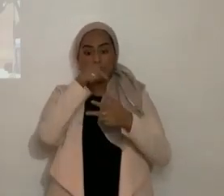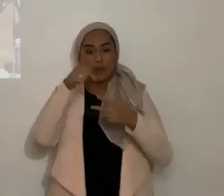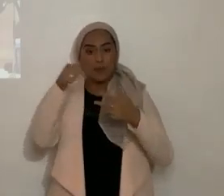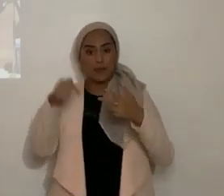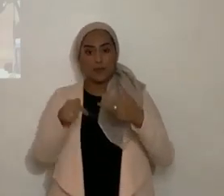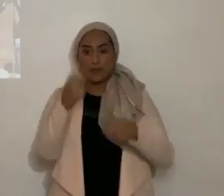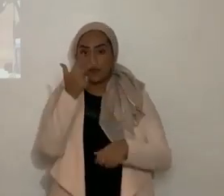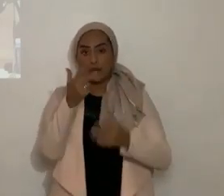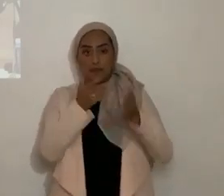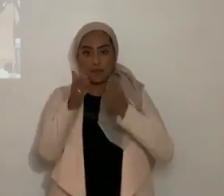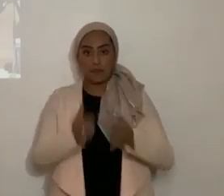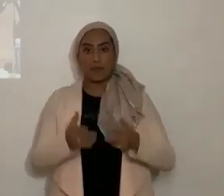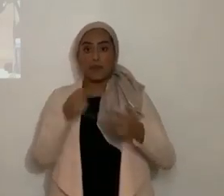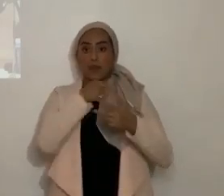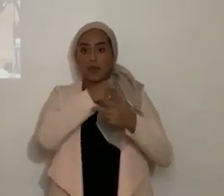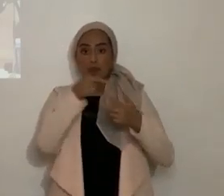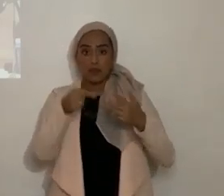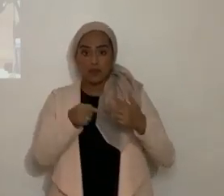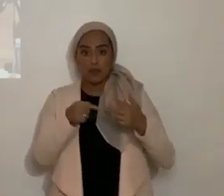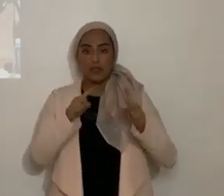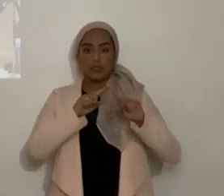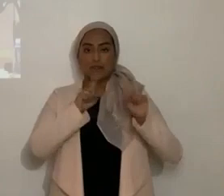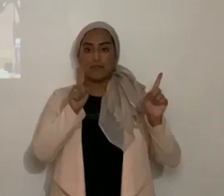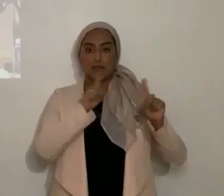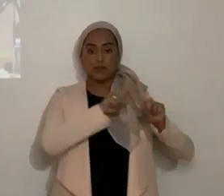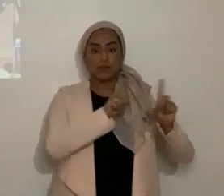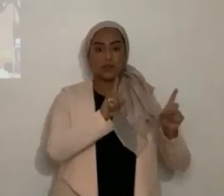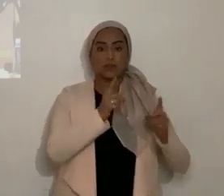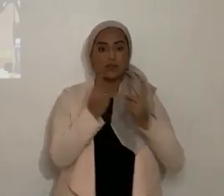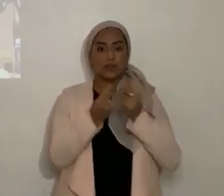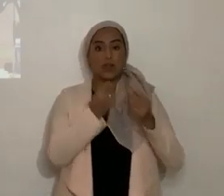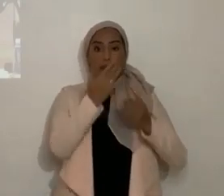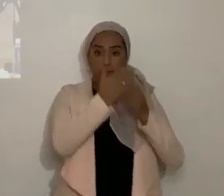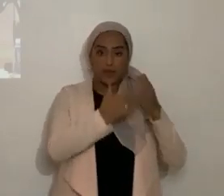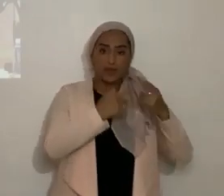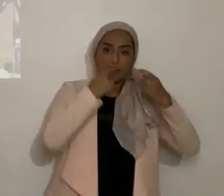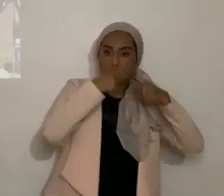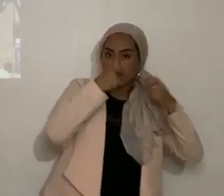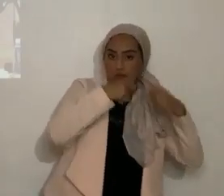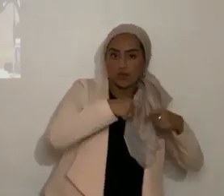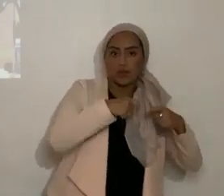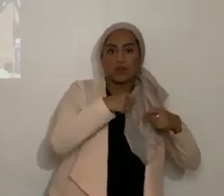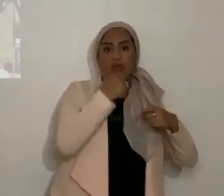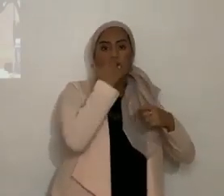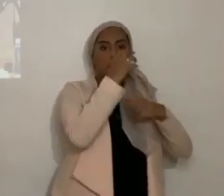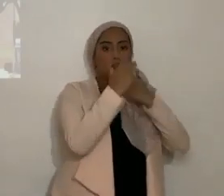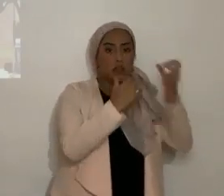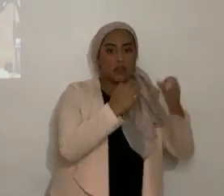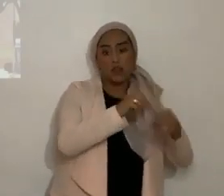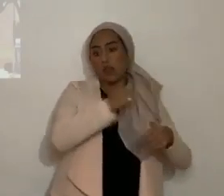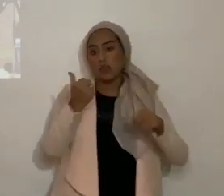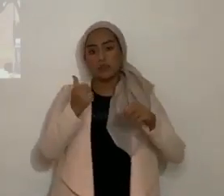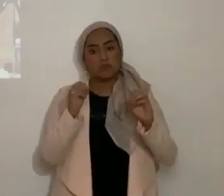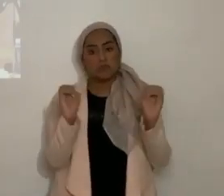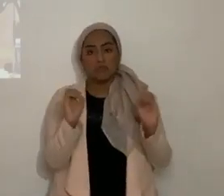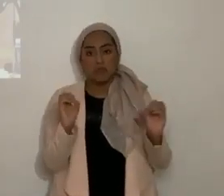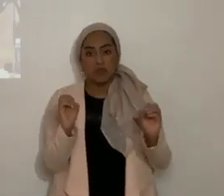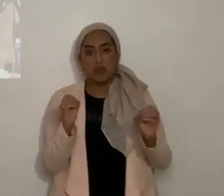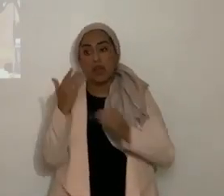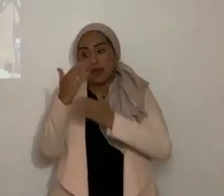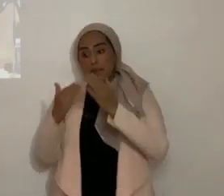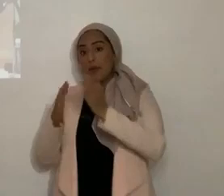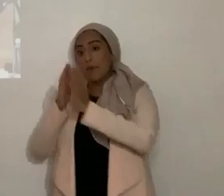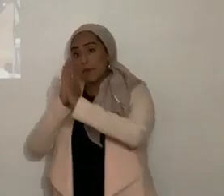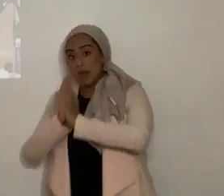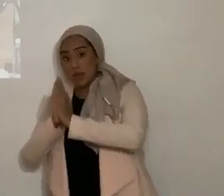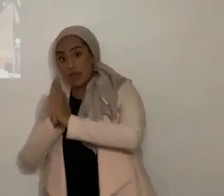de los siervos de Yahweh se comportó de una manera diferente. Unos lloraron y gritaron y otros no. Unos